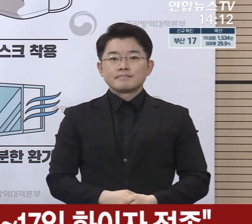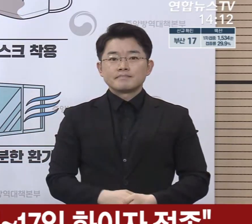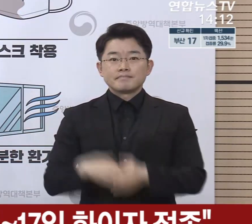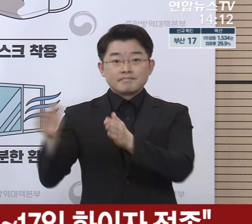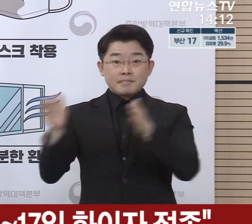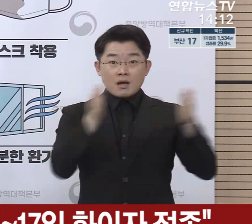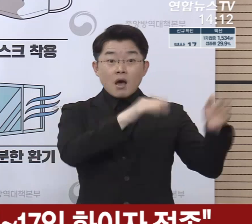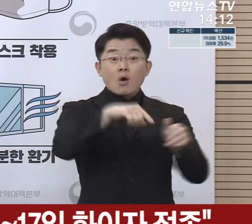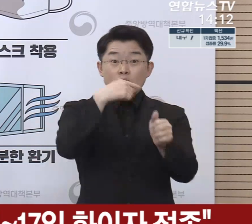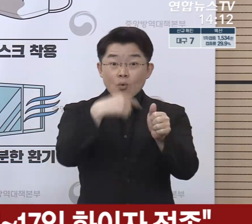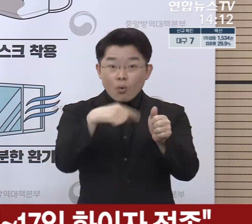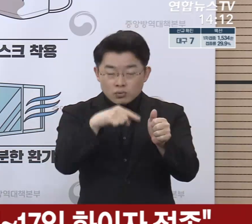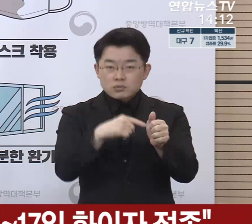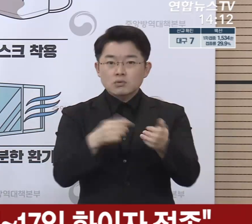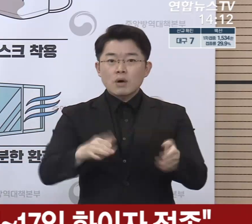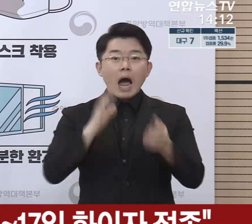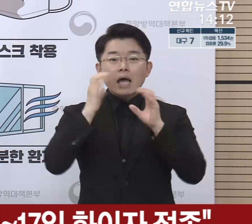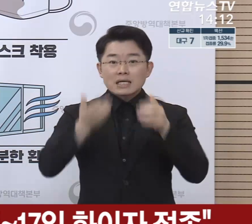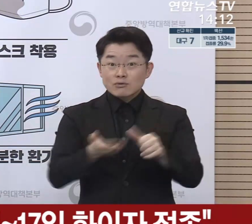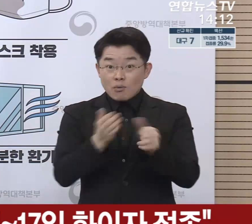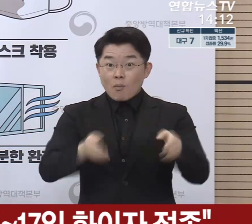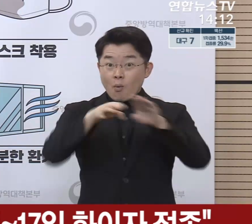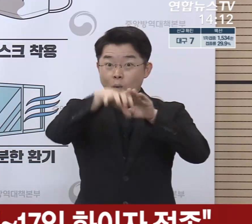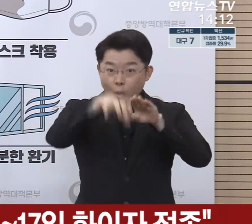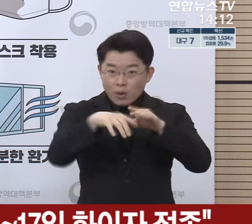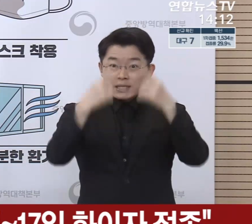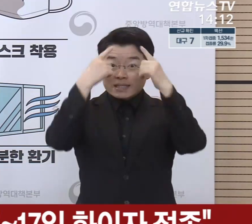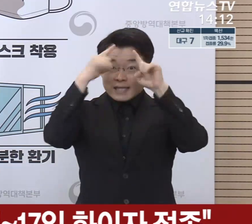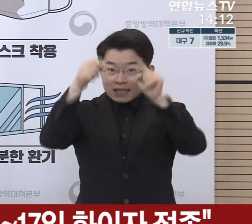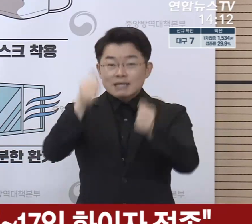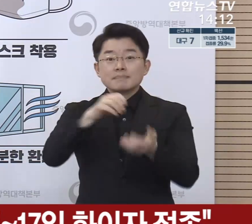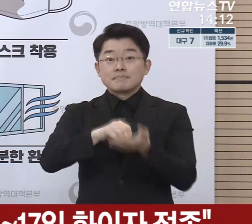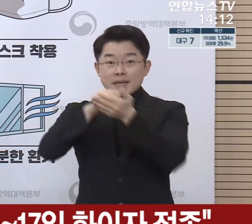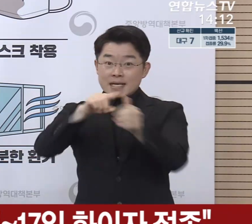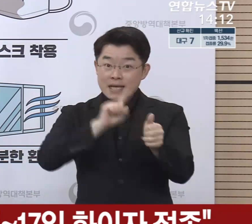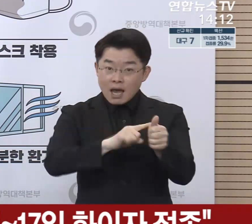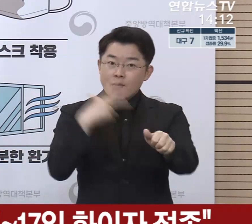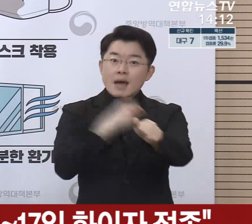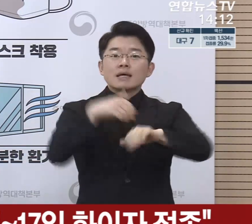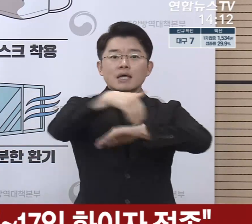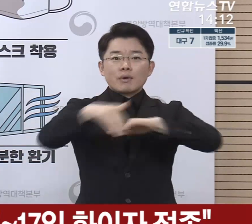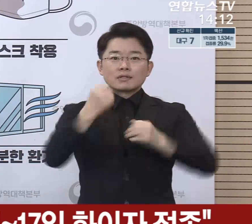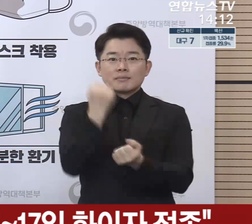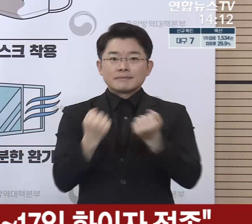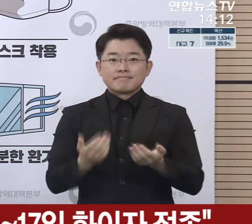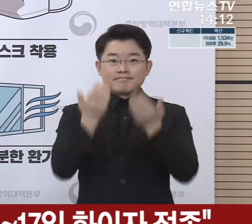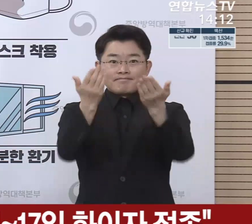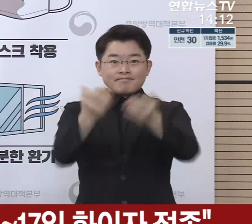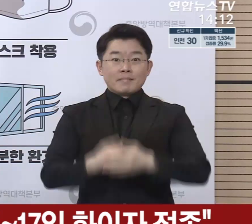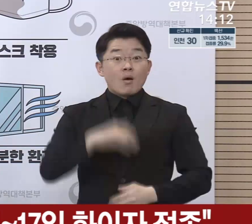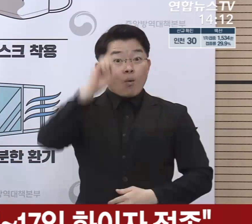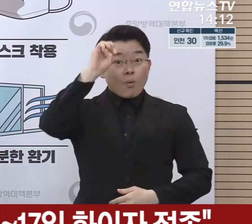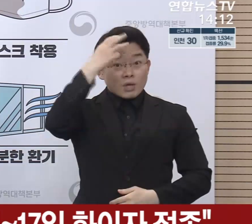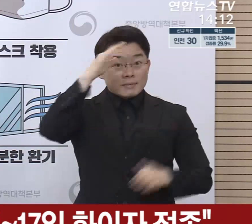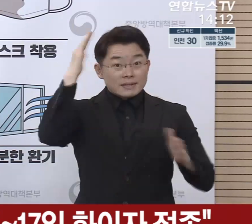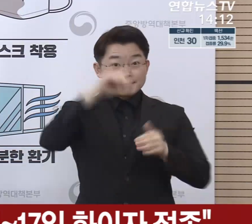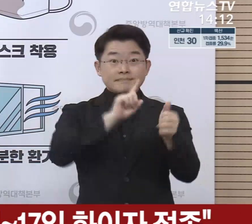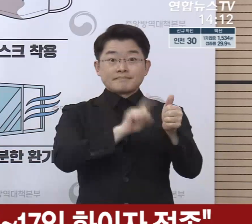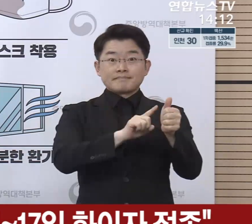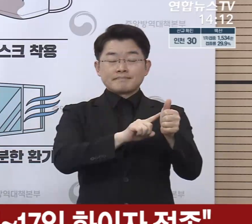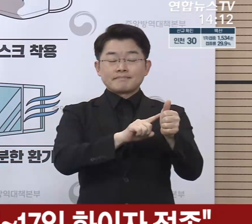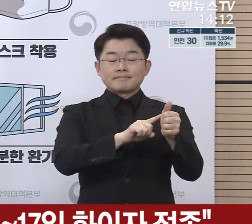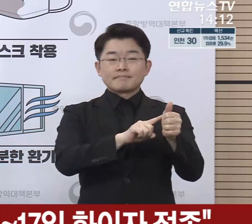다음은 교육, 보육 종사자와 대입 수험생에 대한 접종 계획을 말씀을 드리겠습니다. 고등학교 3학년